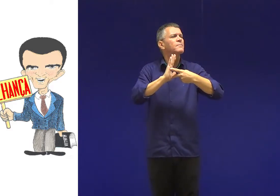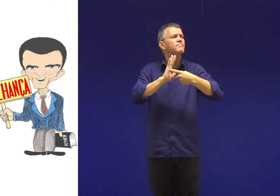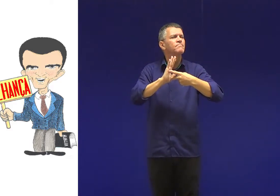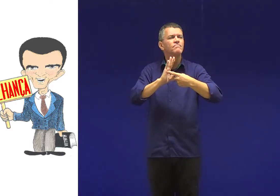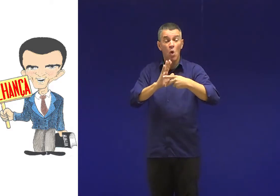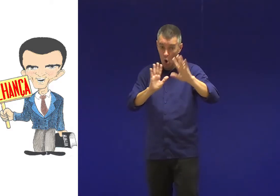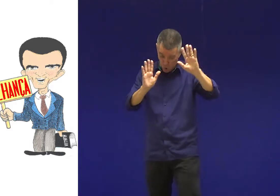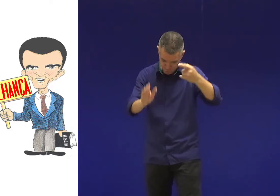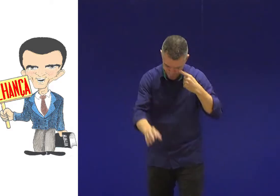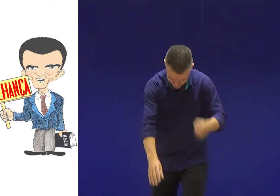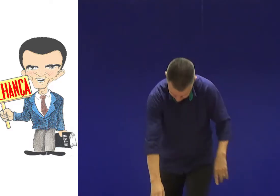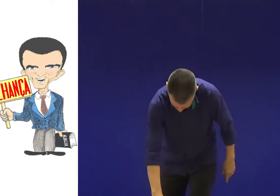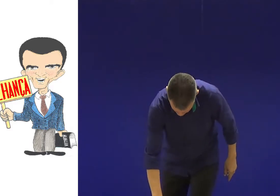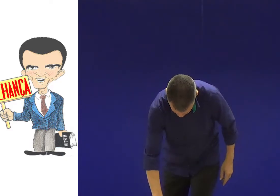Semelhança, o que significa essa palavra?